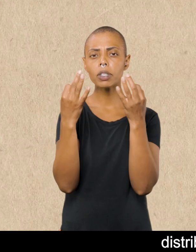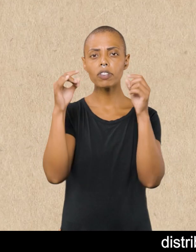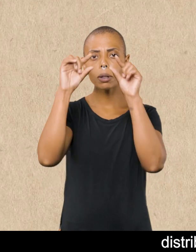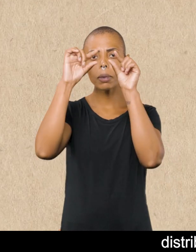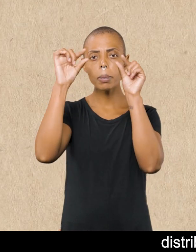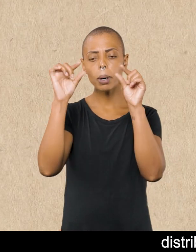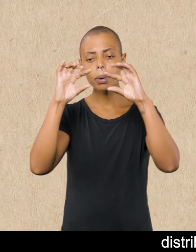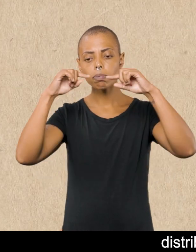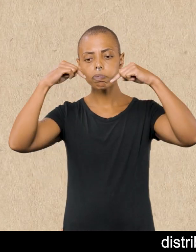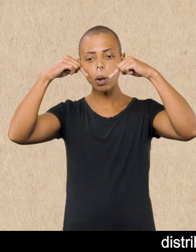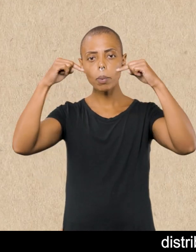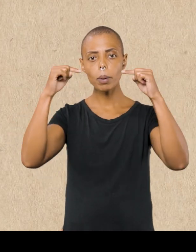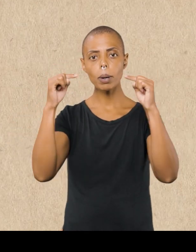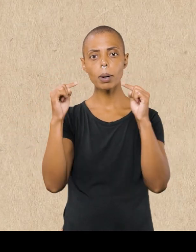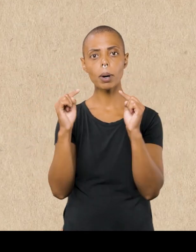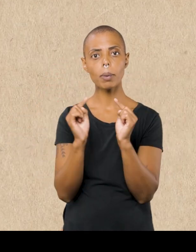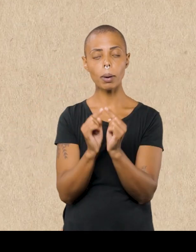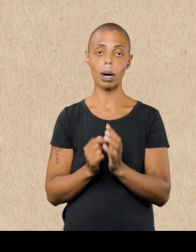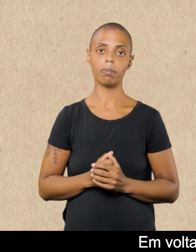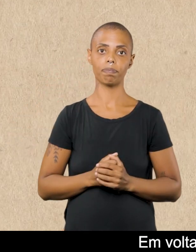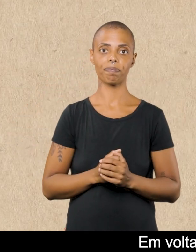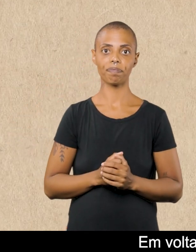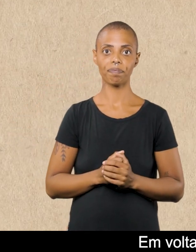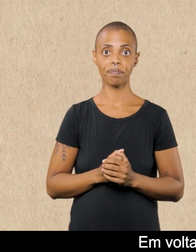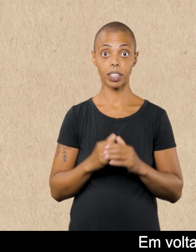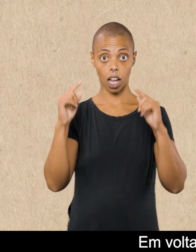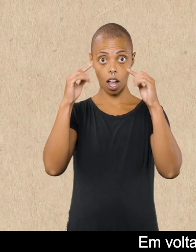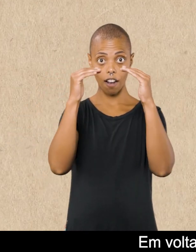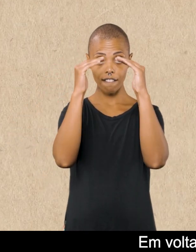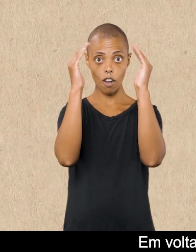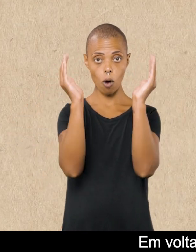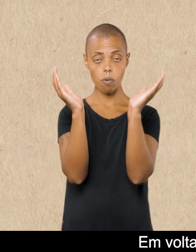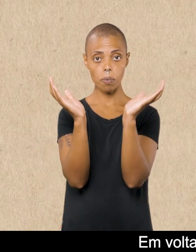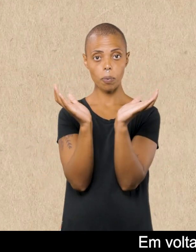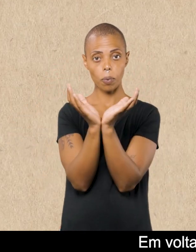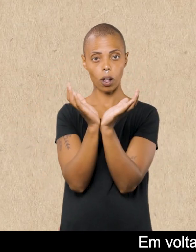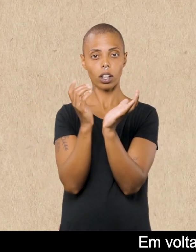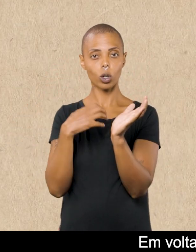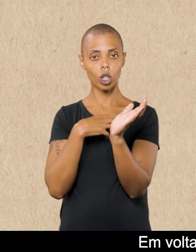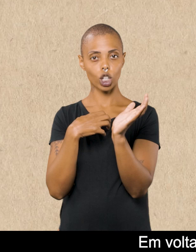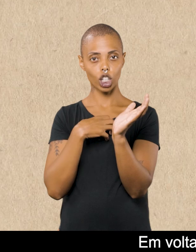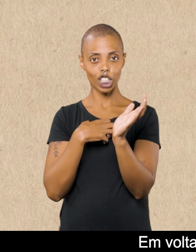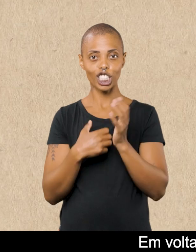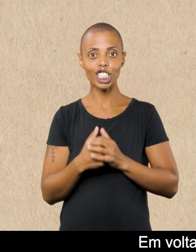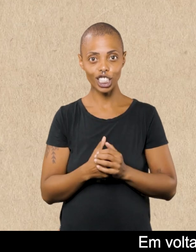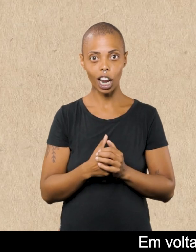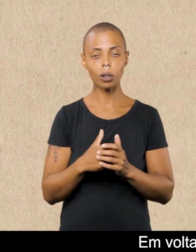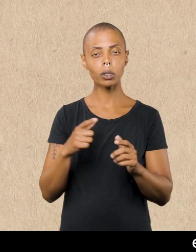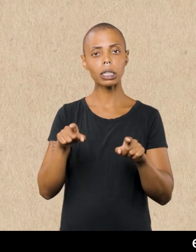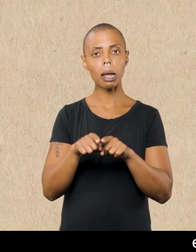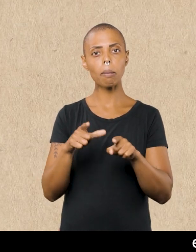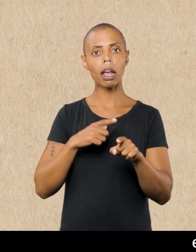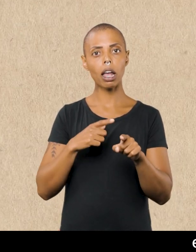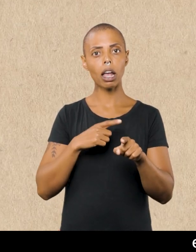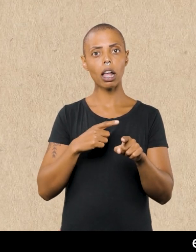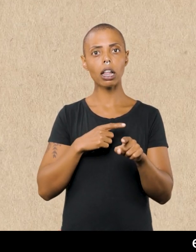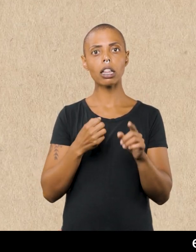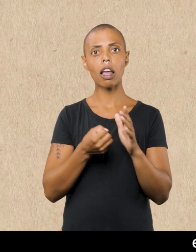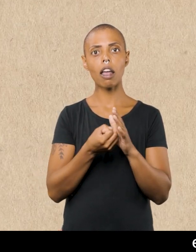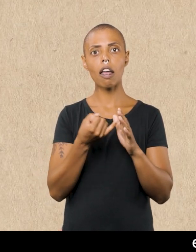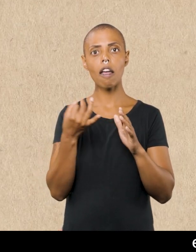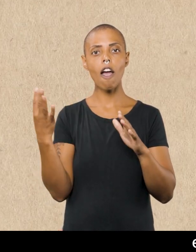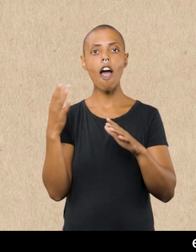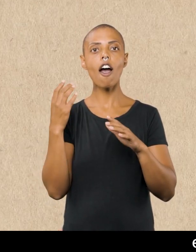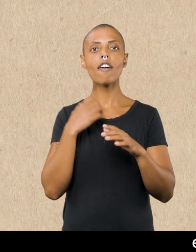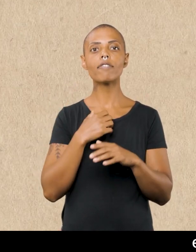vermelhas, distribuídas lado a lado, uniforme e simetricamente. Em volta deste adorno